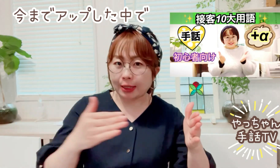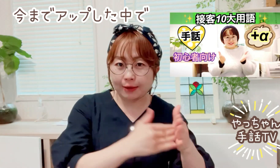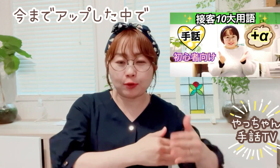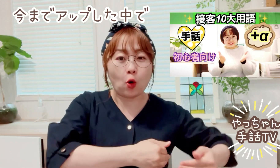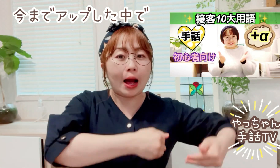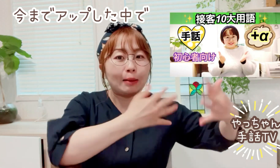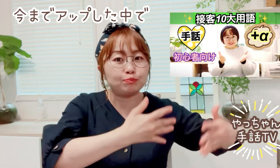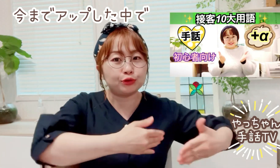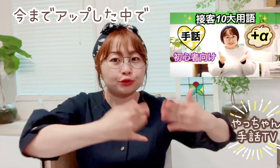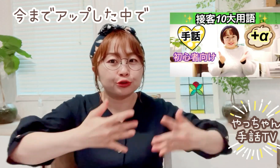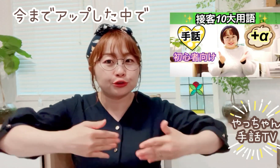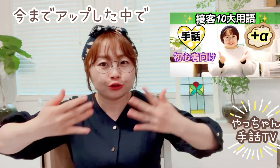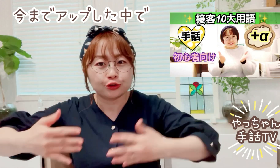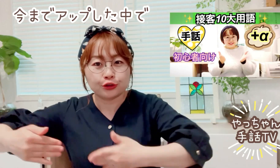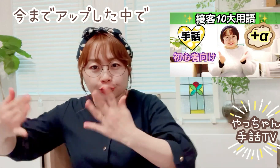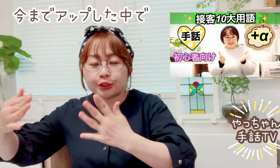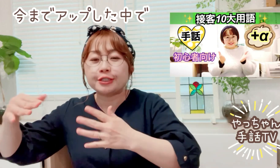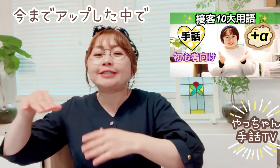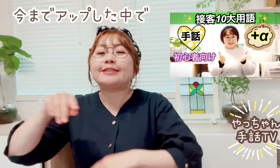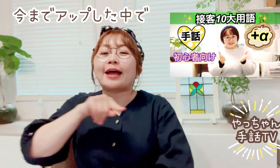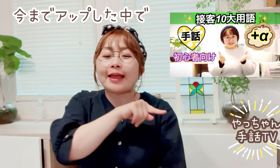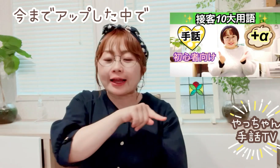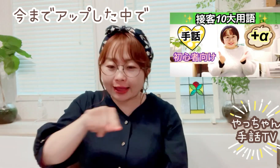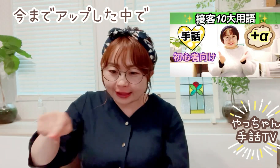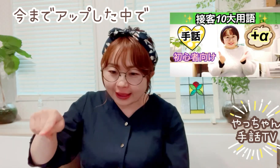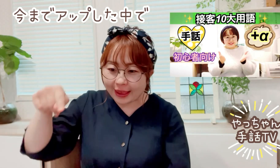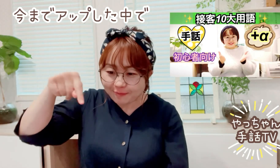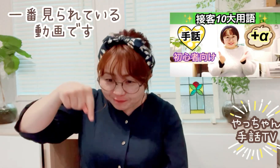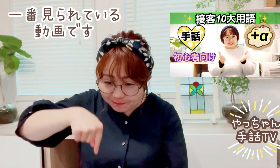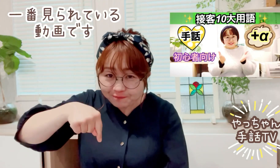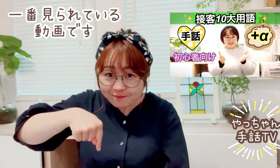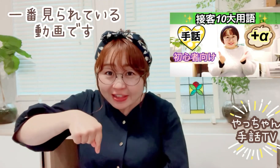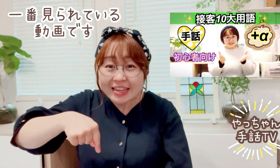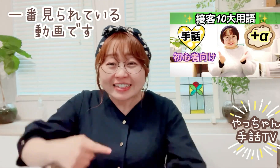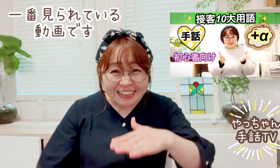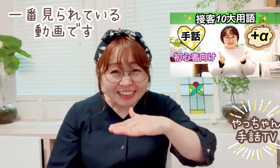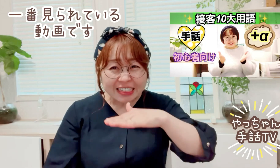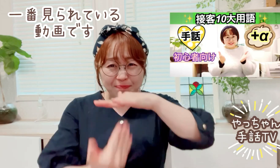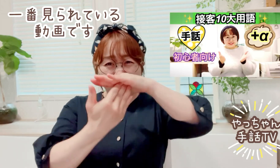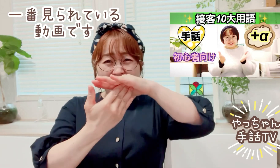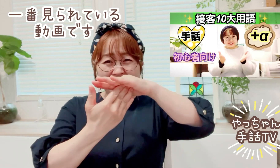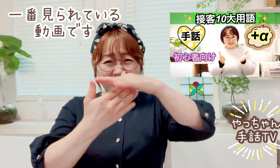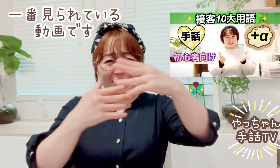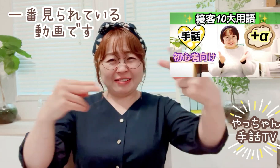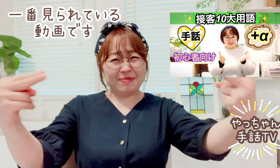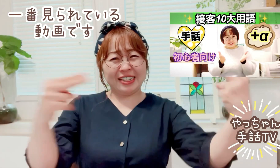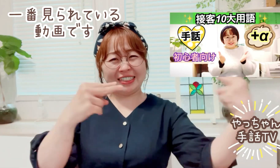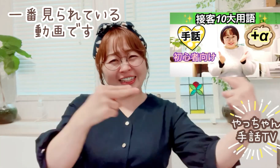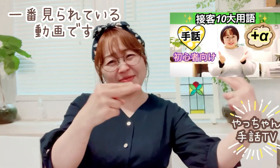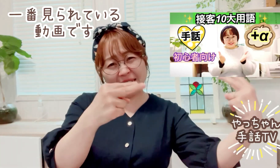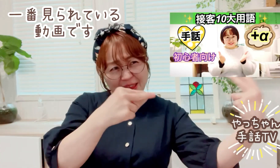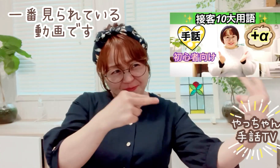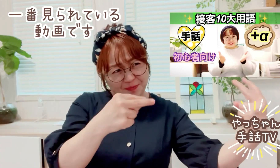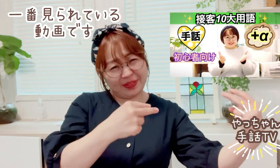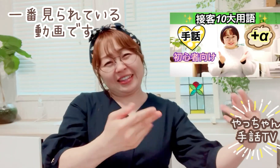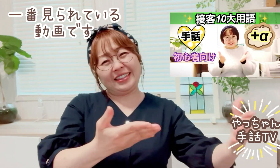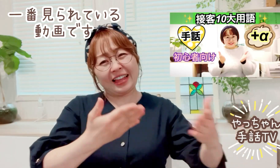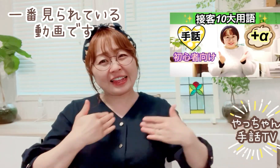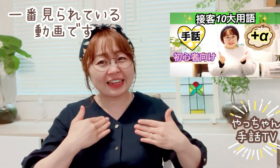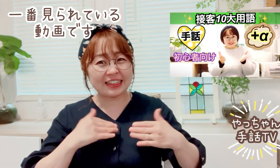アップした中で一番皆さんに見ていただい